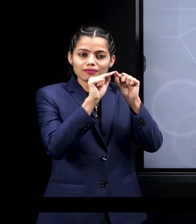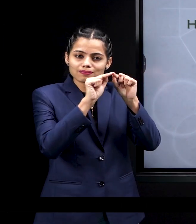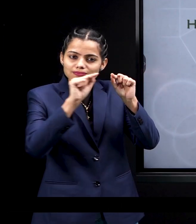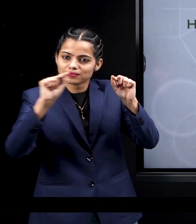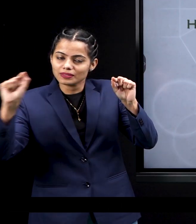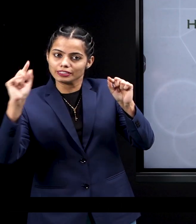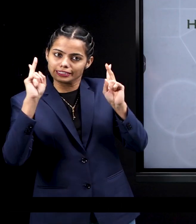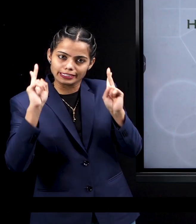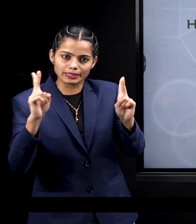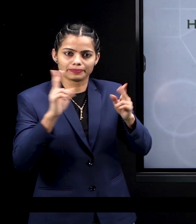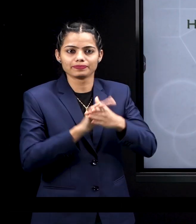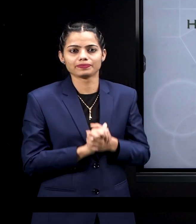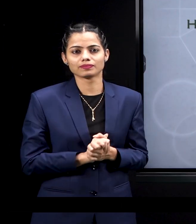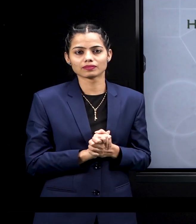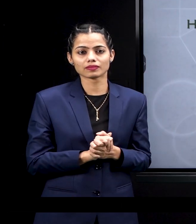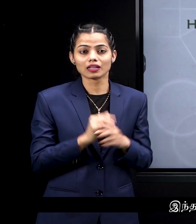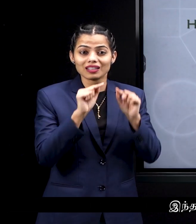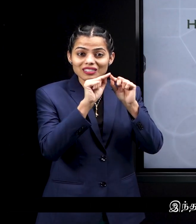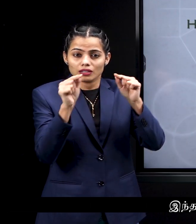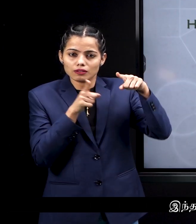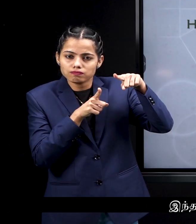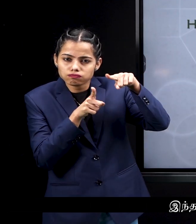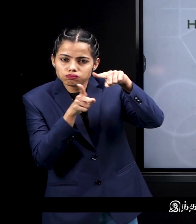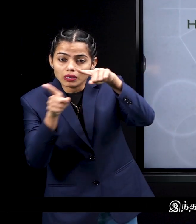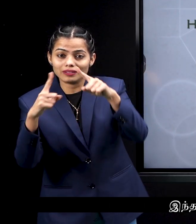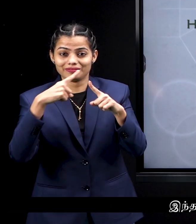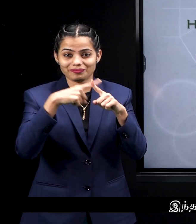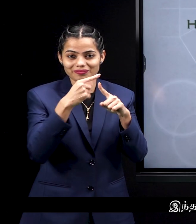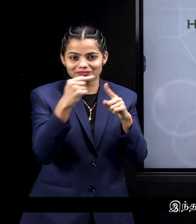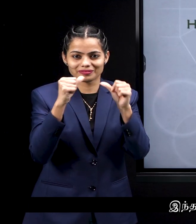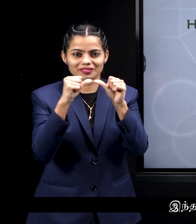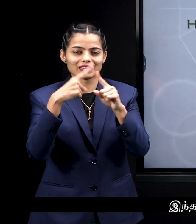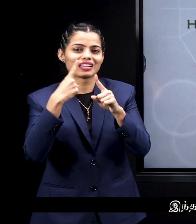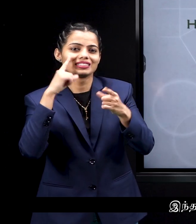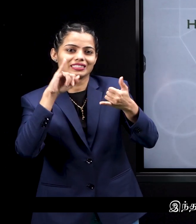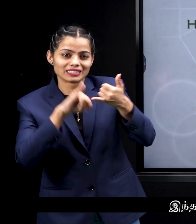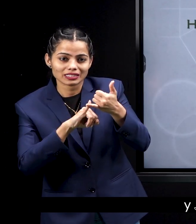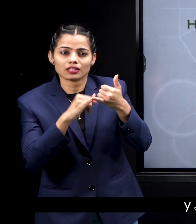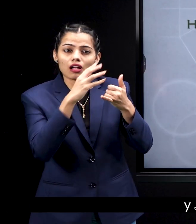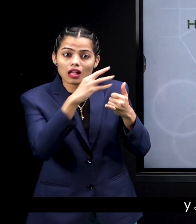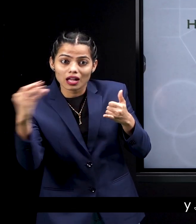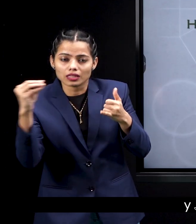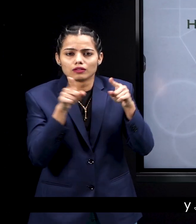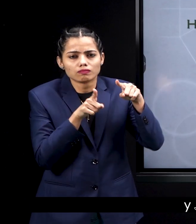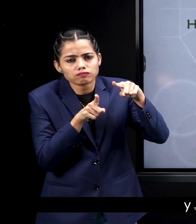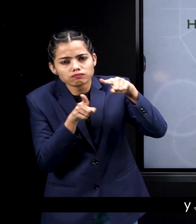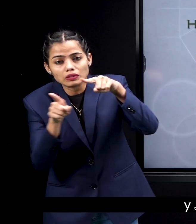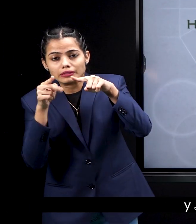கிடைமட்ட கோடு. இந்த கோடுகள் X அச்சுக்கு இணையாகவும் Y அச்சுக்கு செங்குத்தாகவும்